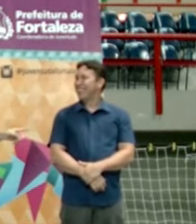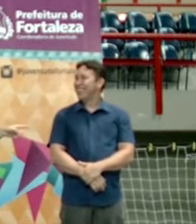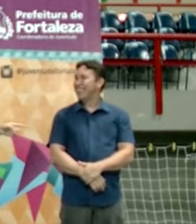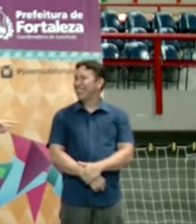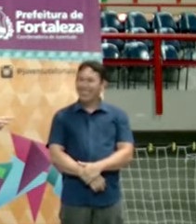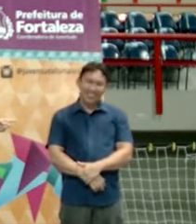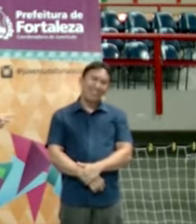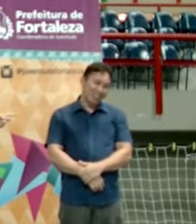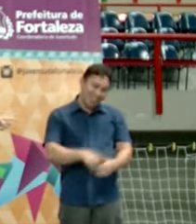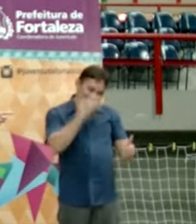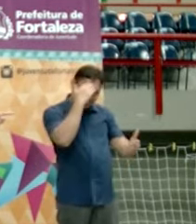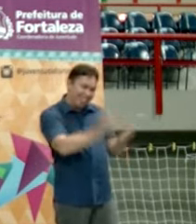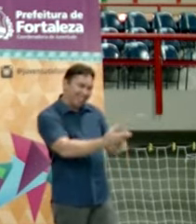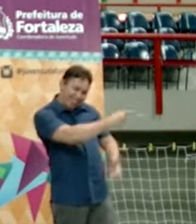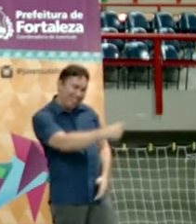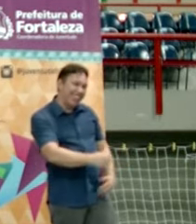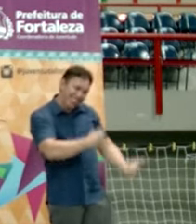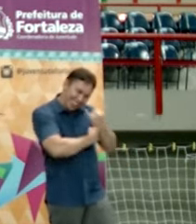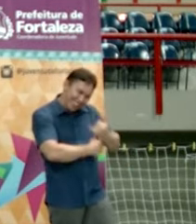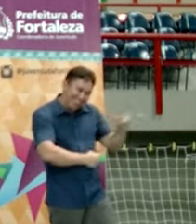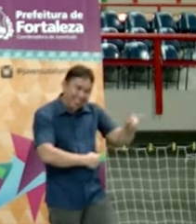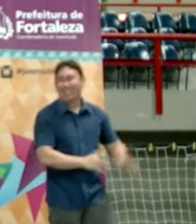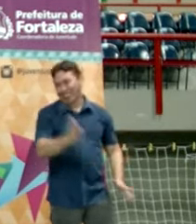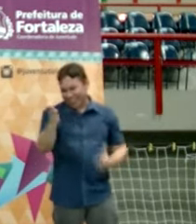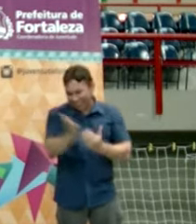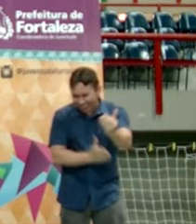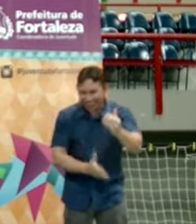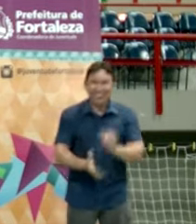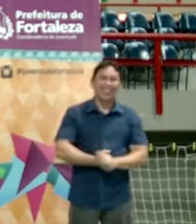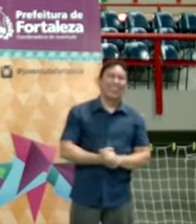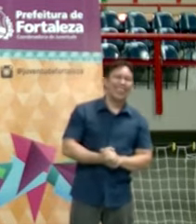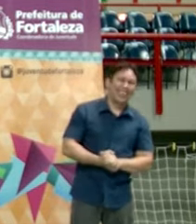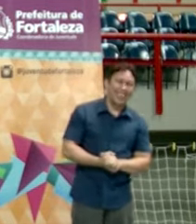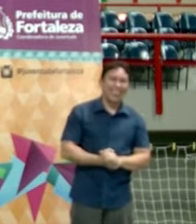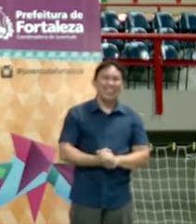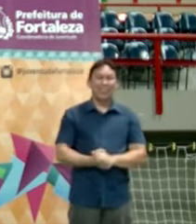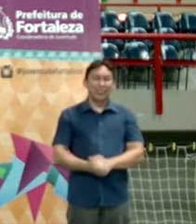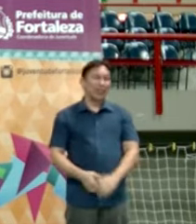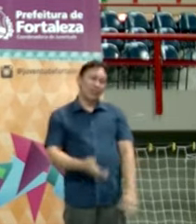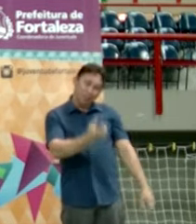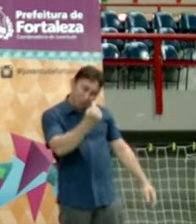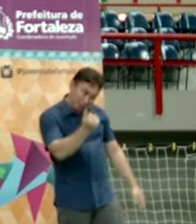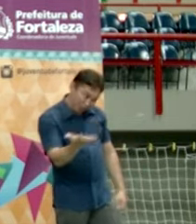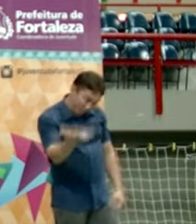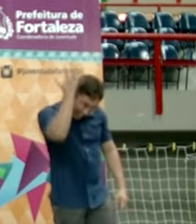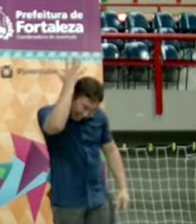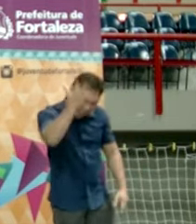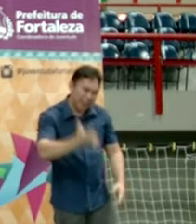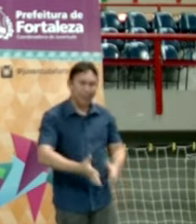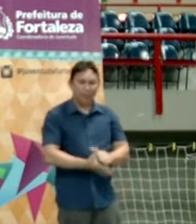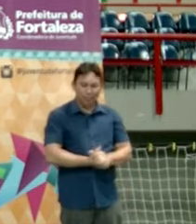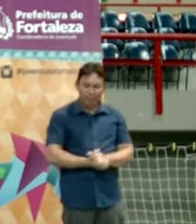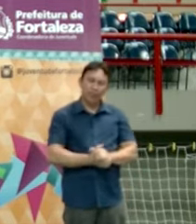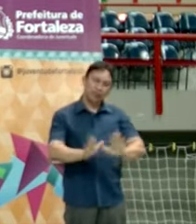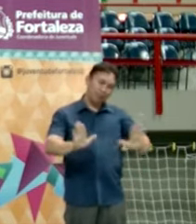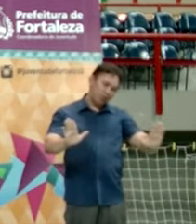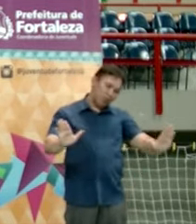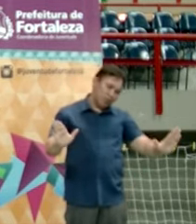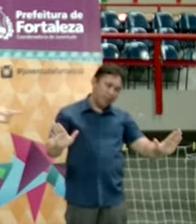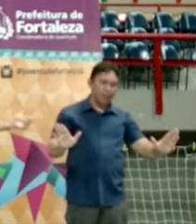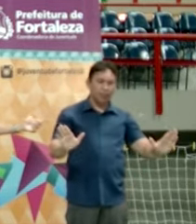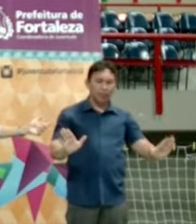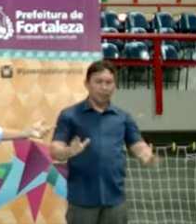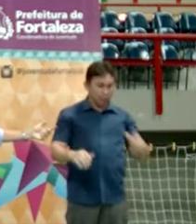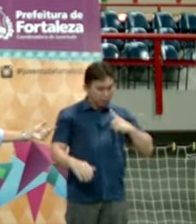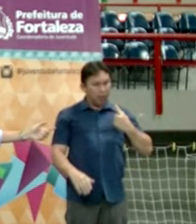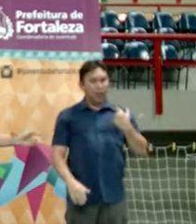Eu não estou acreditando não, esse bicho está me sacaneando. Mas vamos lá, então eu vou cobrar bem caro. Pronto,